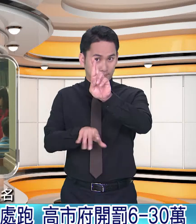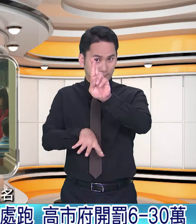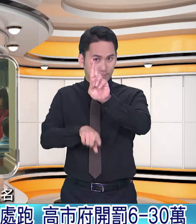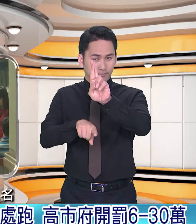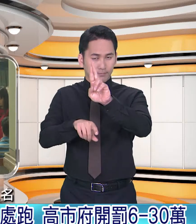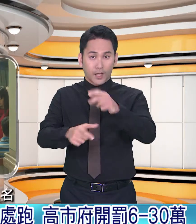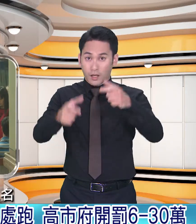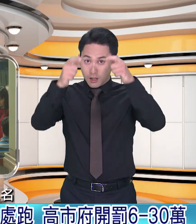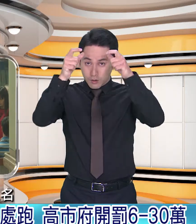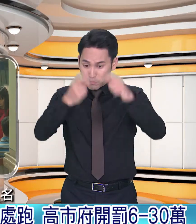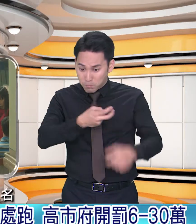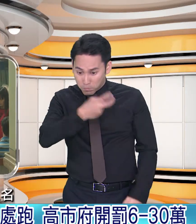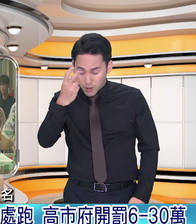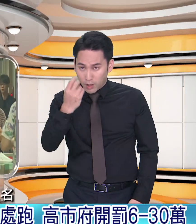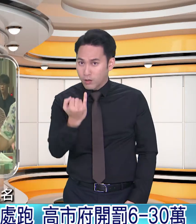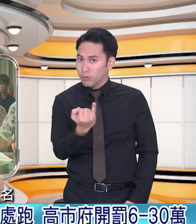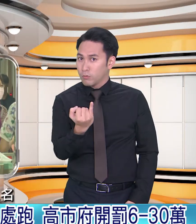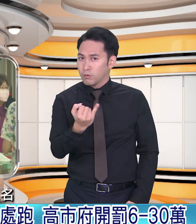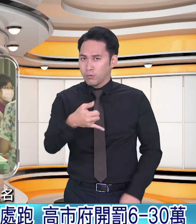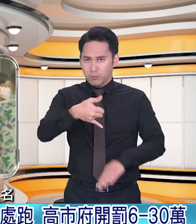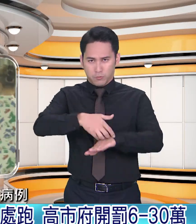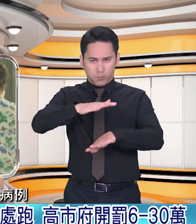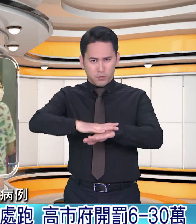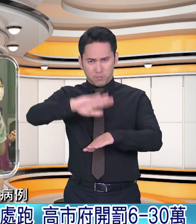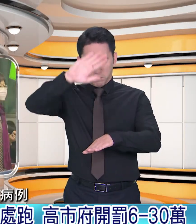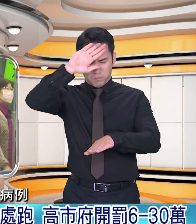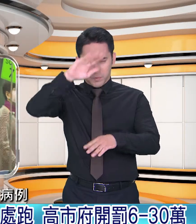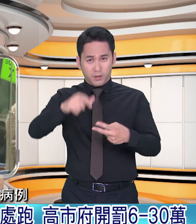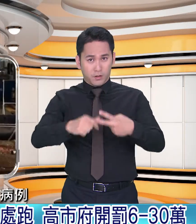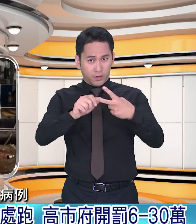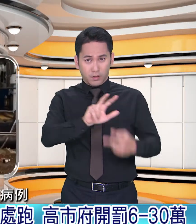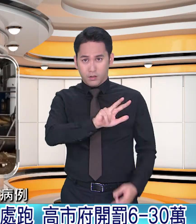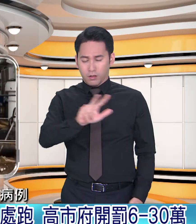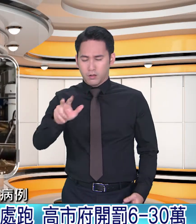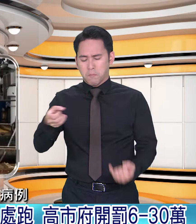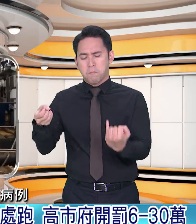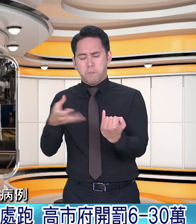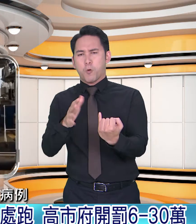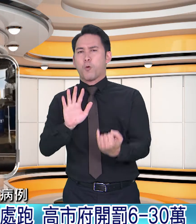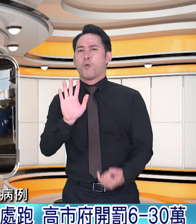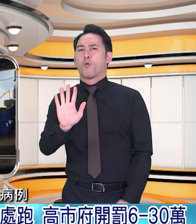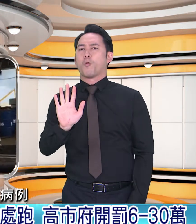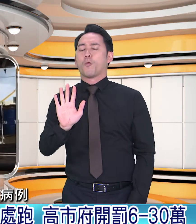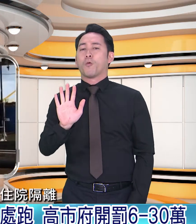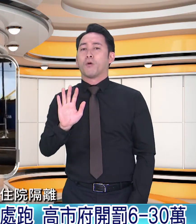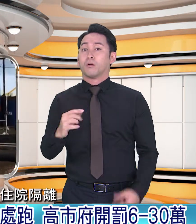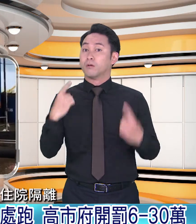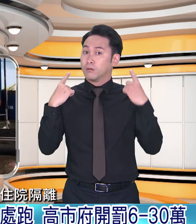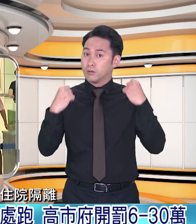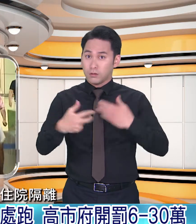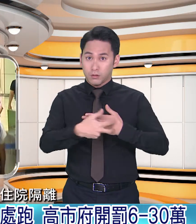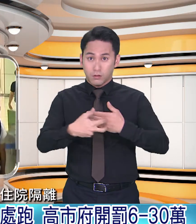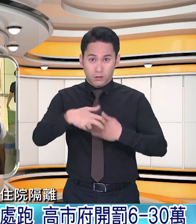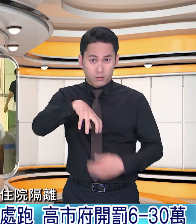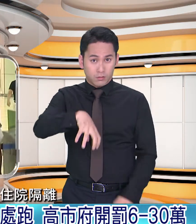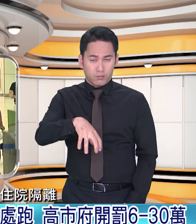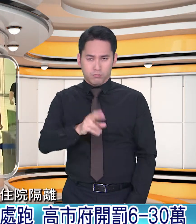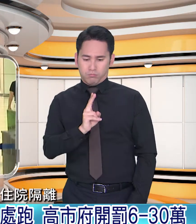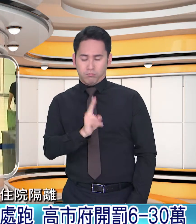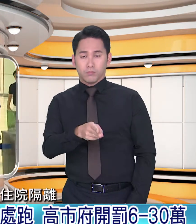十二月初，高雄发现一名登革热第二型确诊病例，而原本卫生单位要求